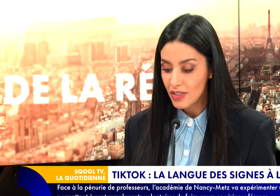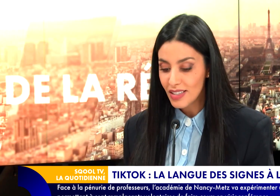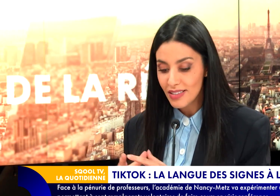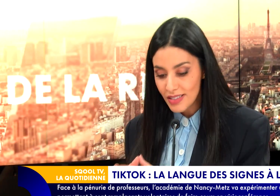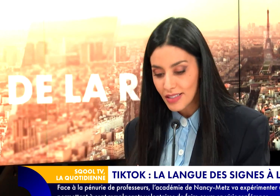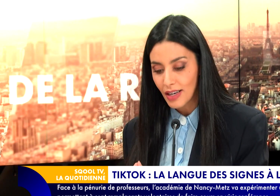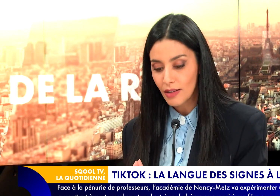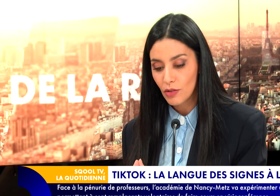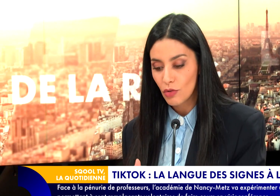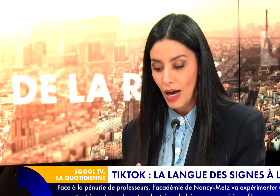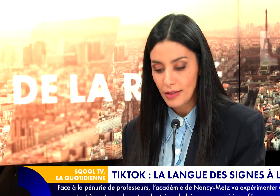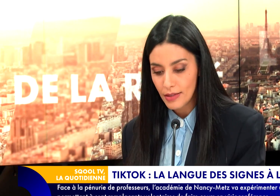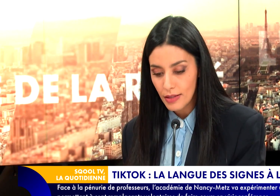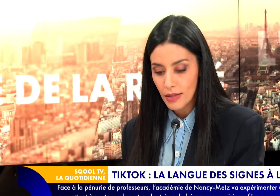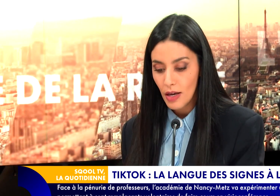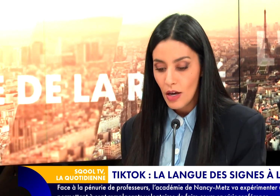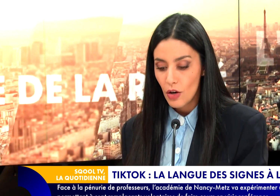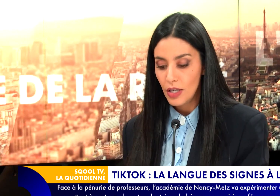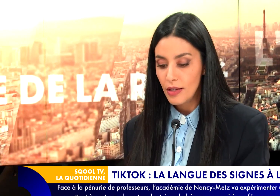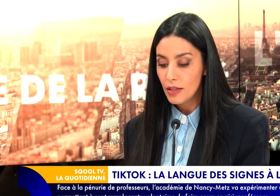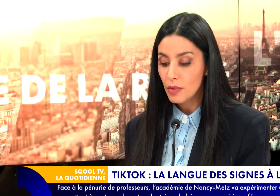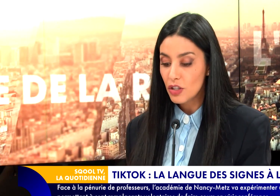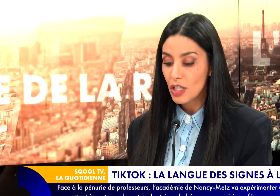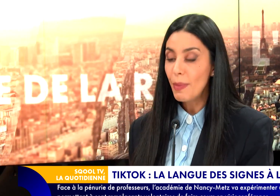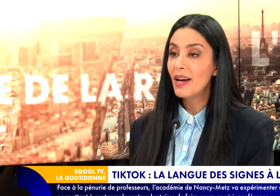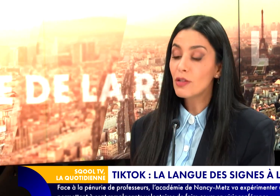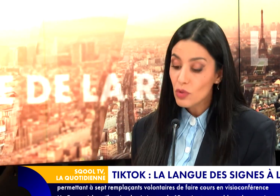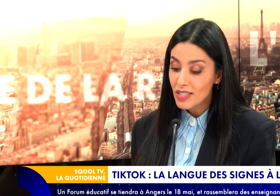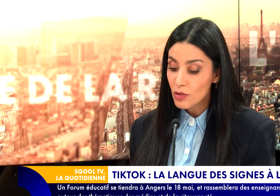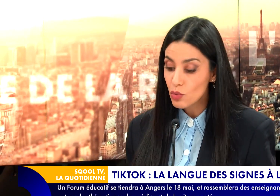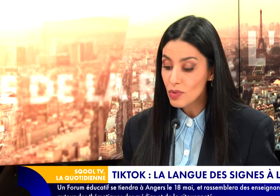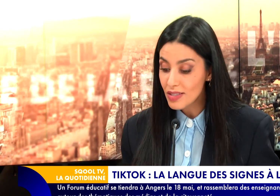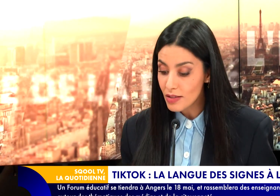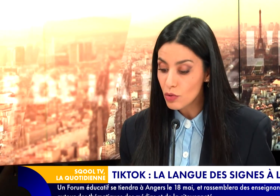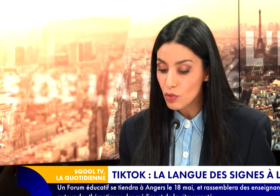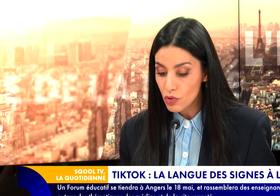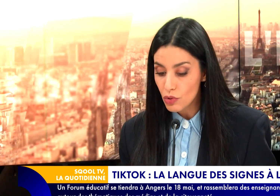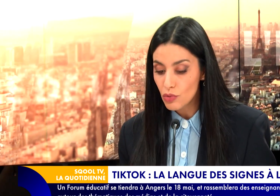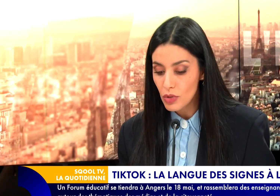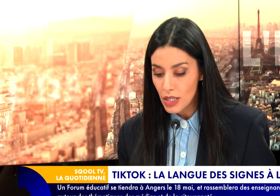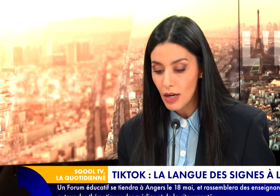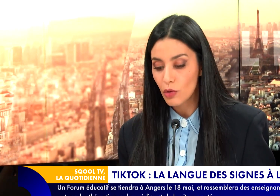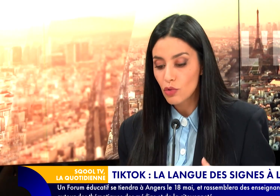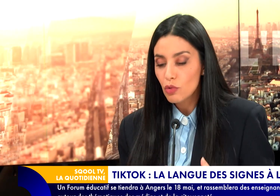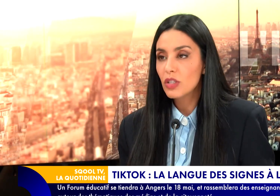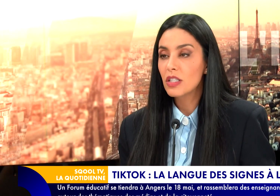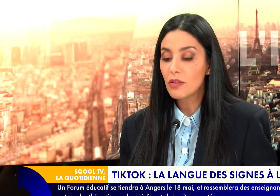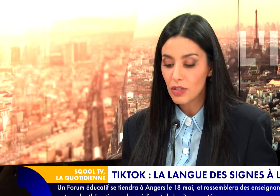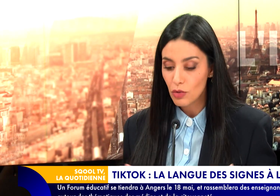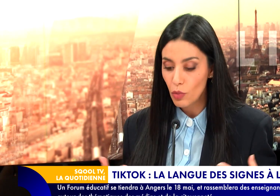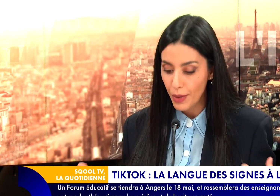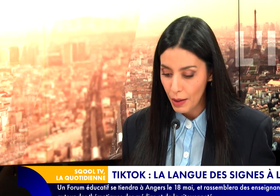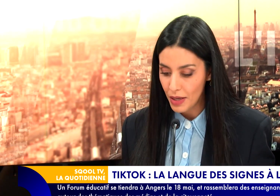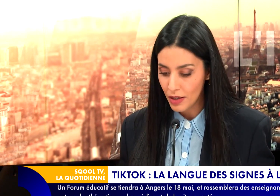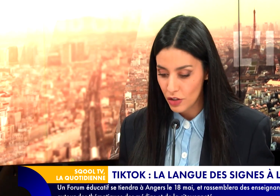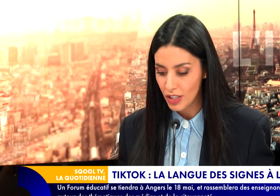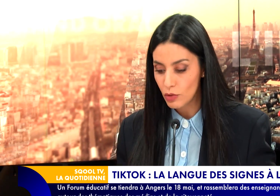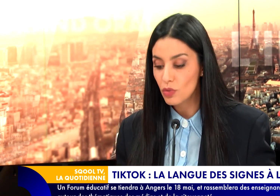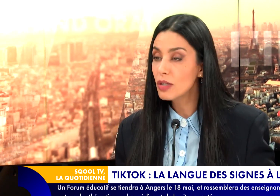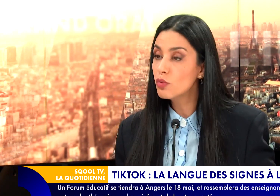définir 10 cartes à signes. Il a été imaginé par l'association Signes de sens de Lille. Alors son objectif, c'est de permettre à chacun de